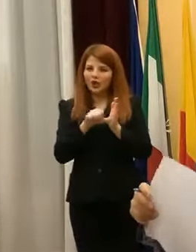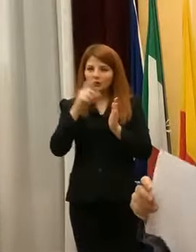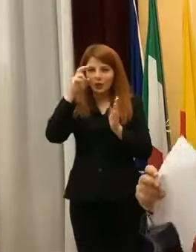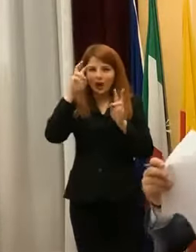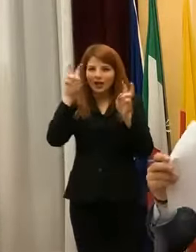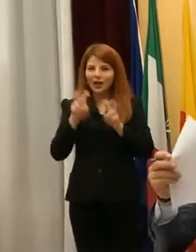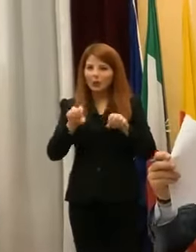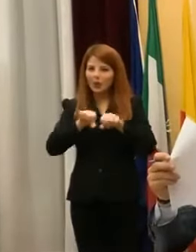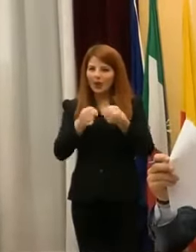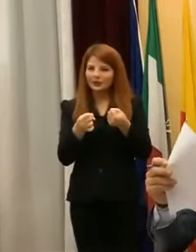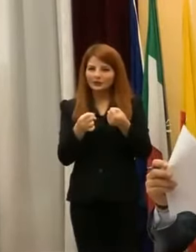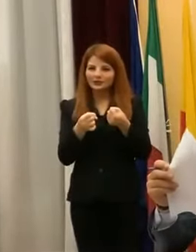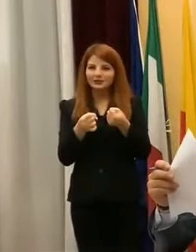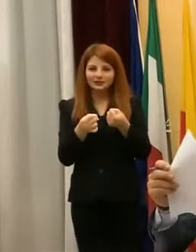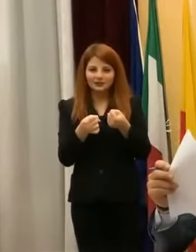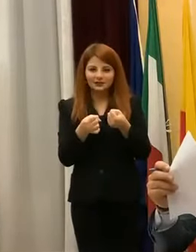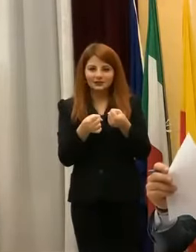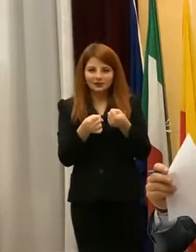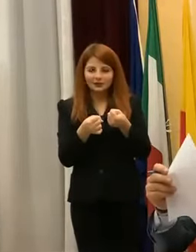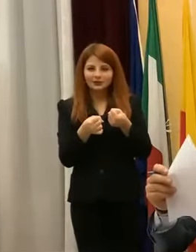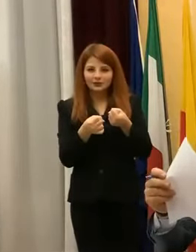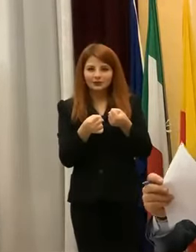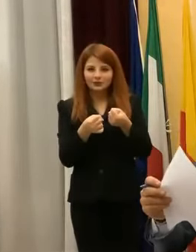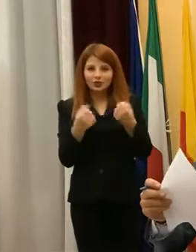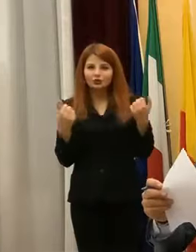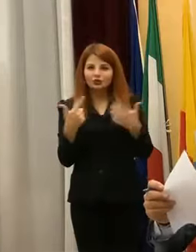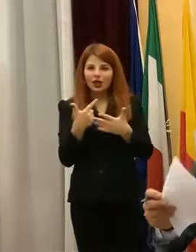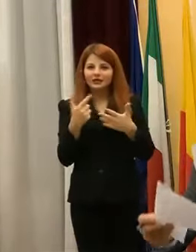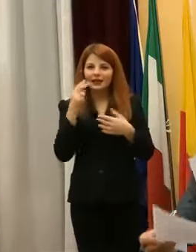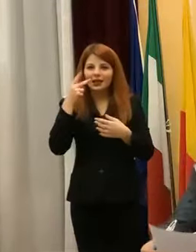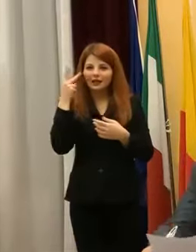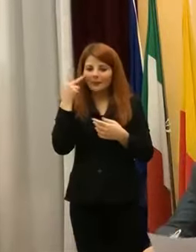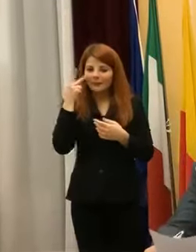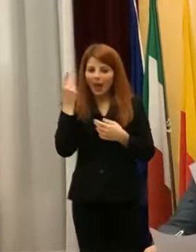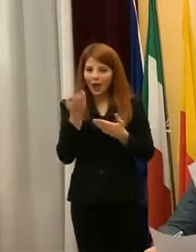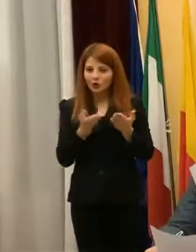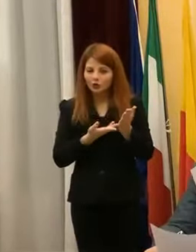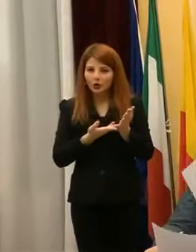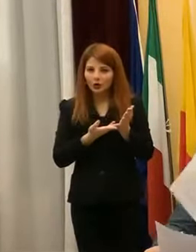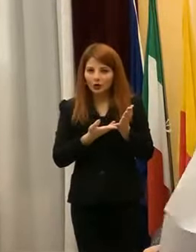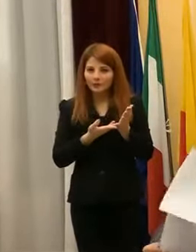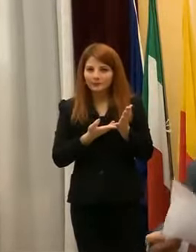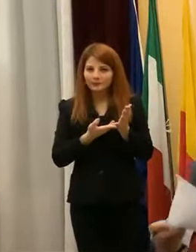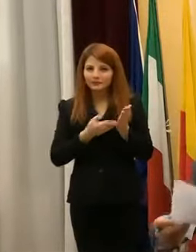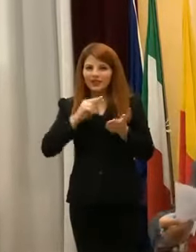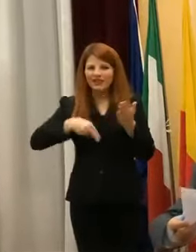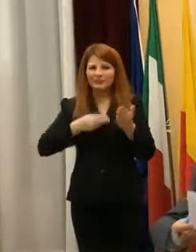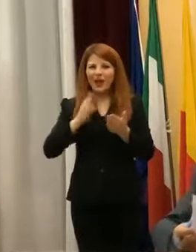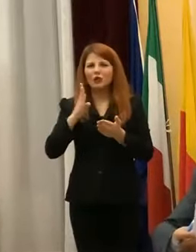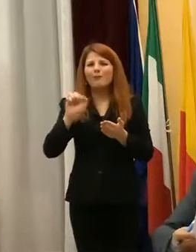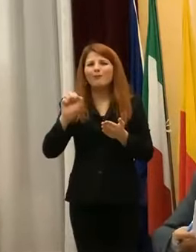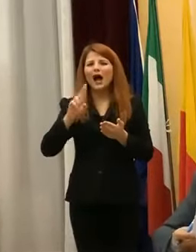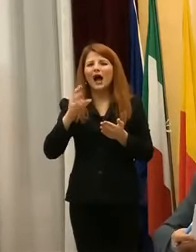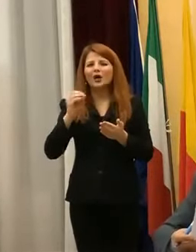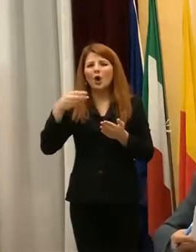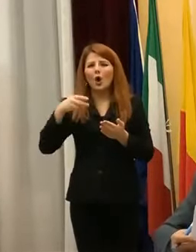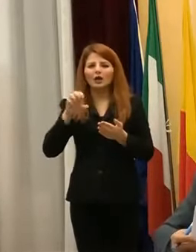È firmato dal suo direttore generale, dottore Vincenzo Barone, che io stimavo. È